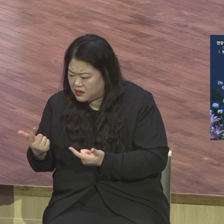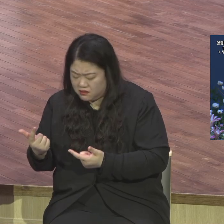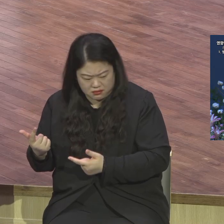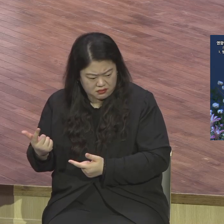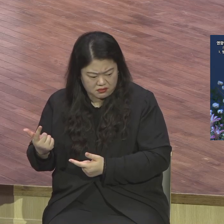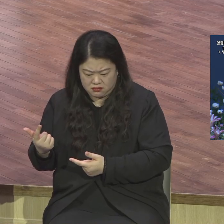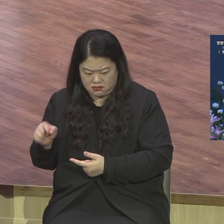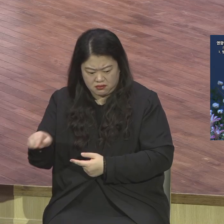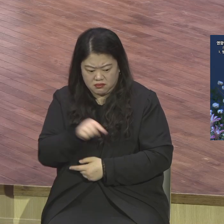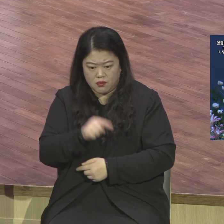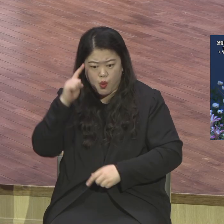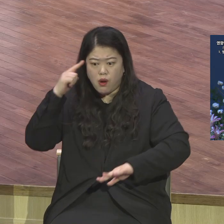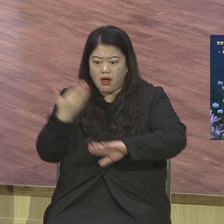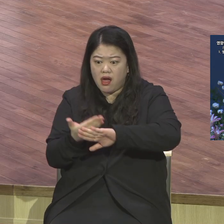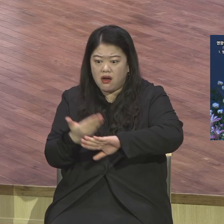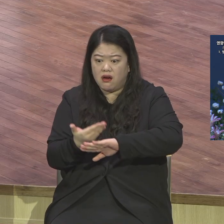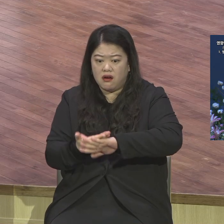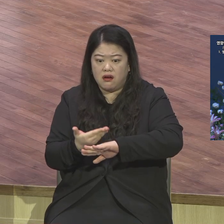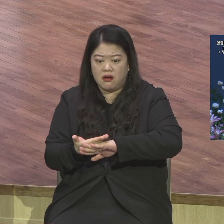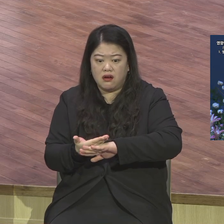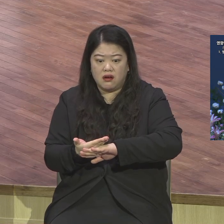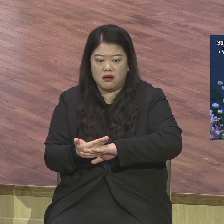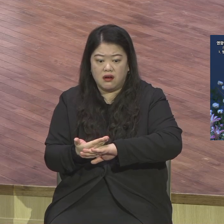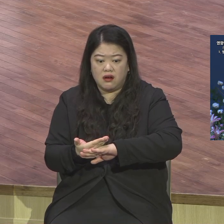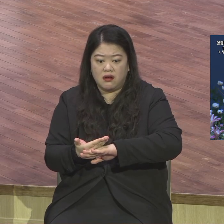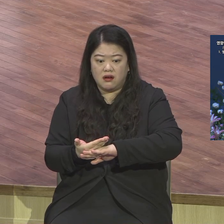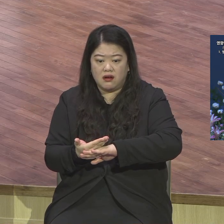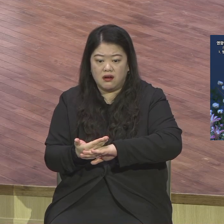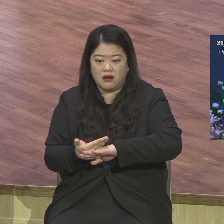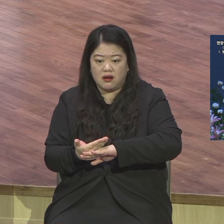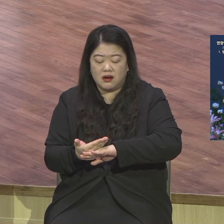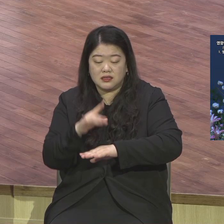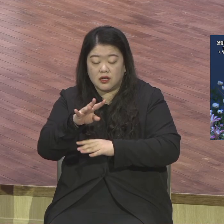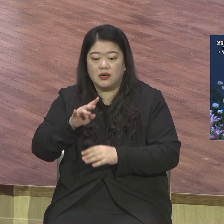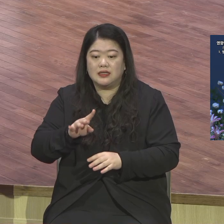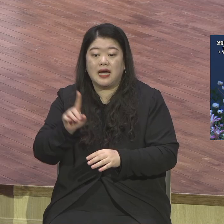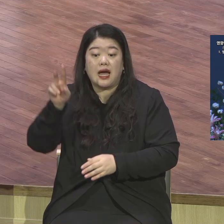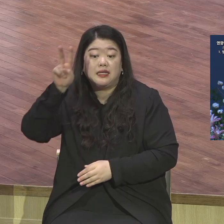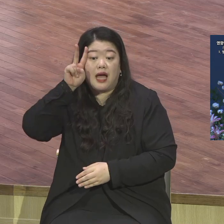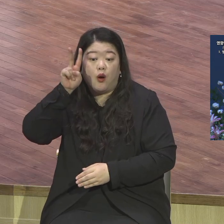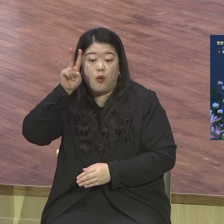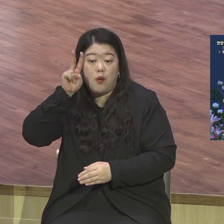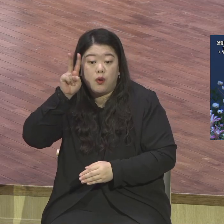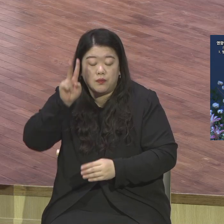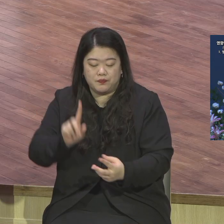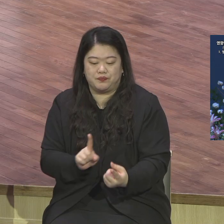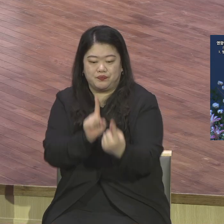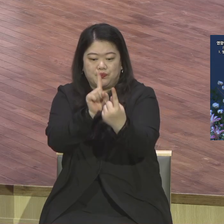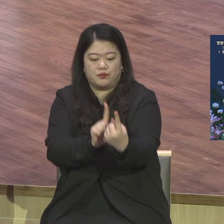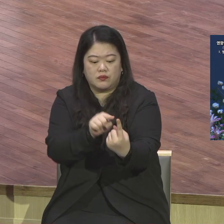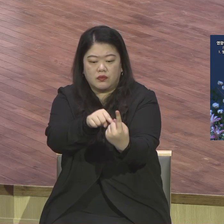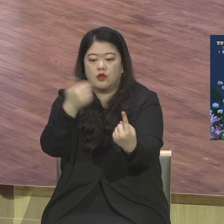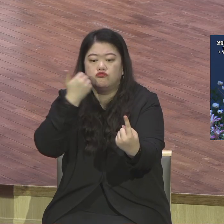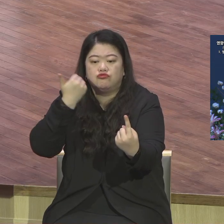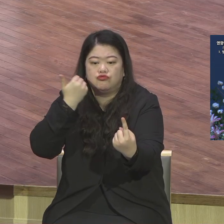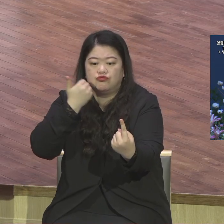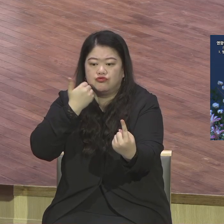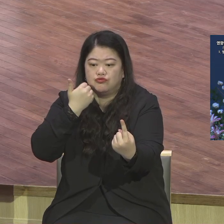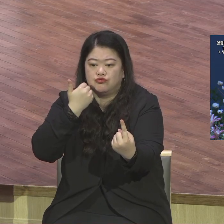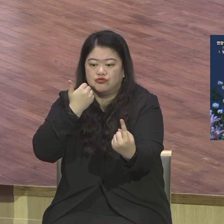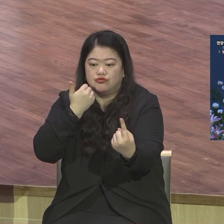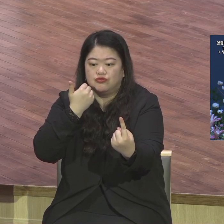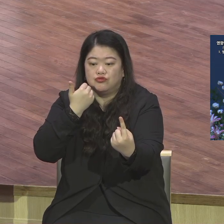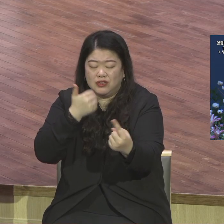될 것이 뭐냐? 야고보는 지금 논쟁하고 있는 대상이 누군가? 논쟁하고 있는 이 대상을 보면 답이